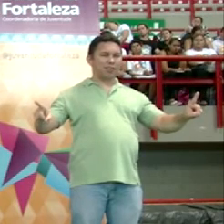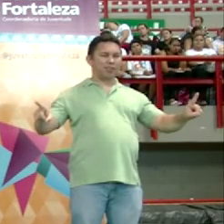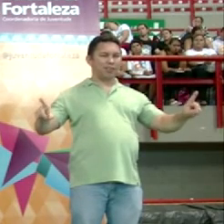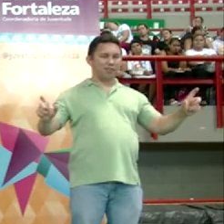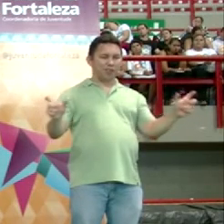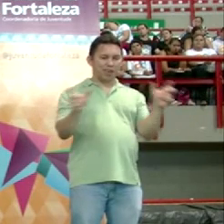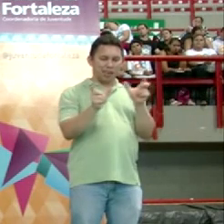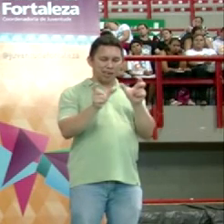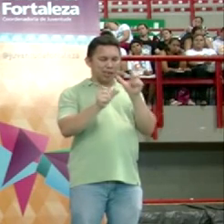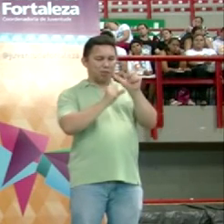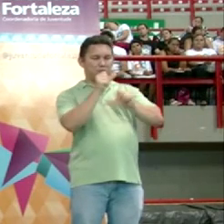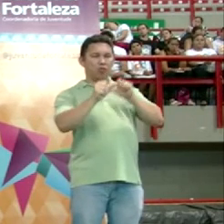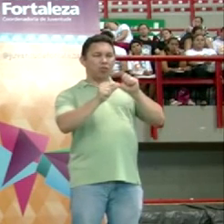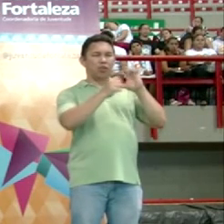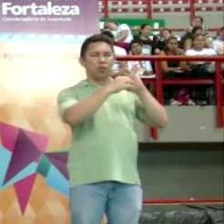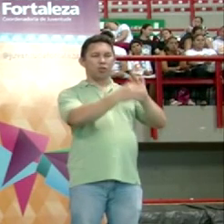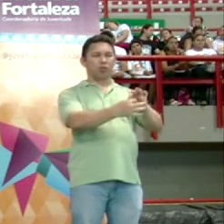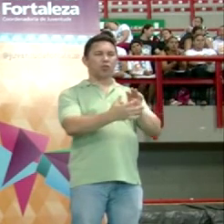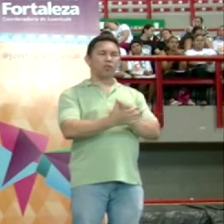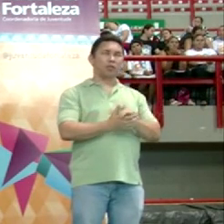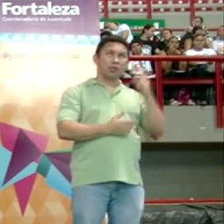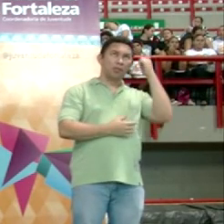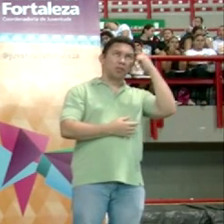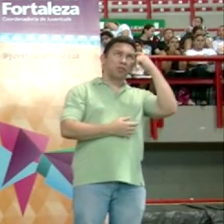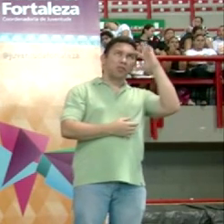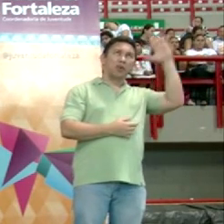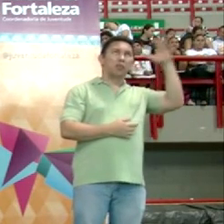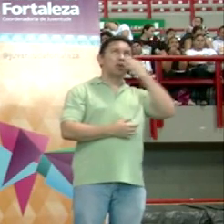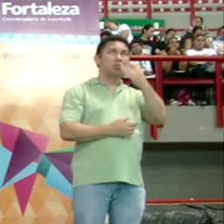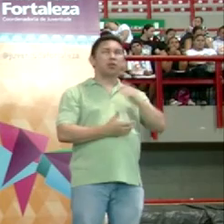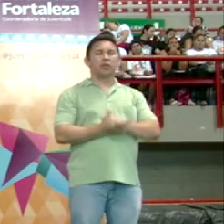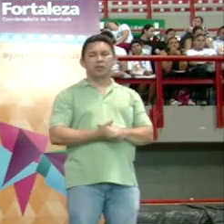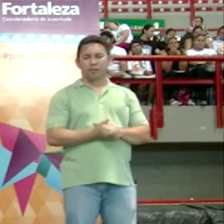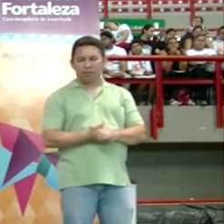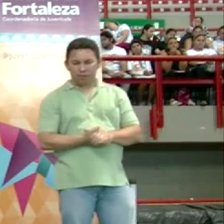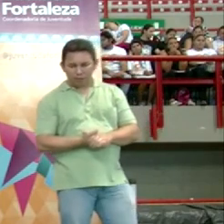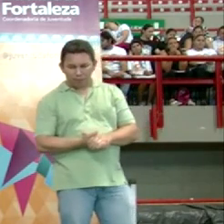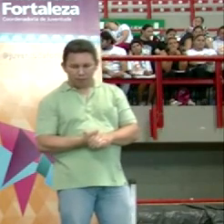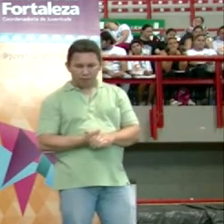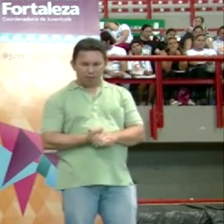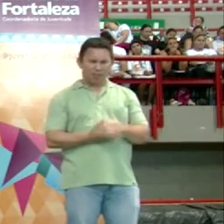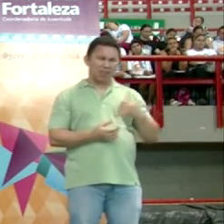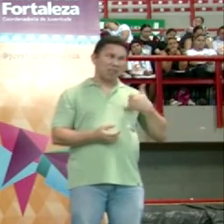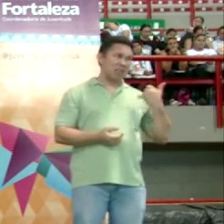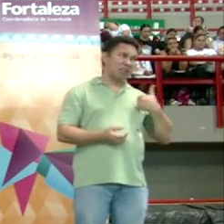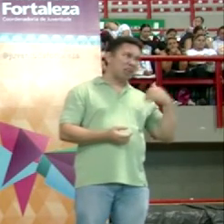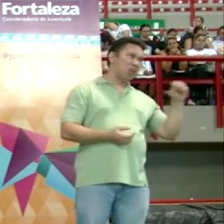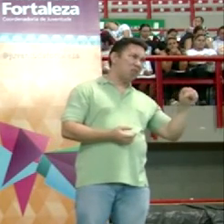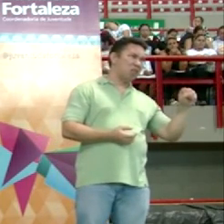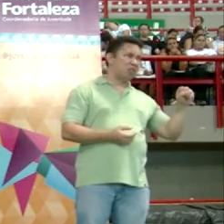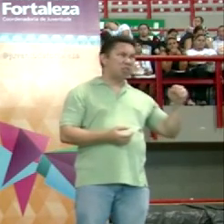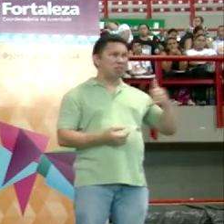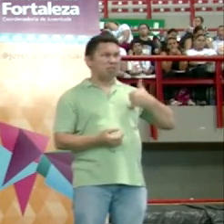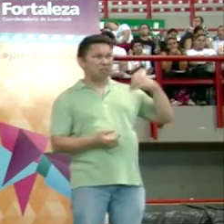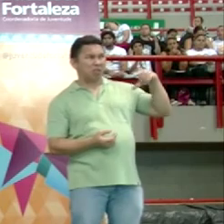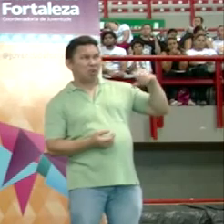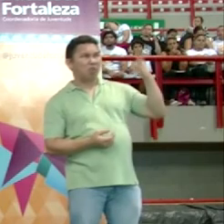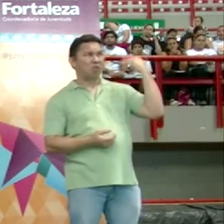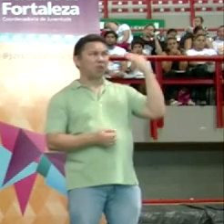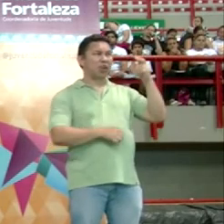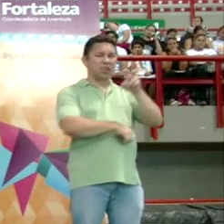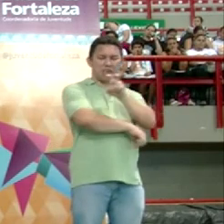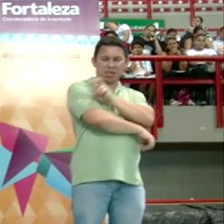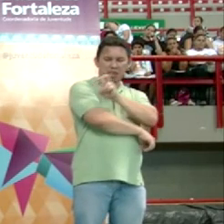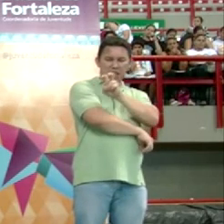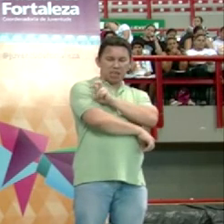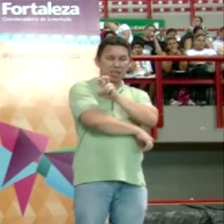mente da gente é brilhante. Quando eu tinha uns, sei lá, quando é que eu aprendi isso? Eu tinha uns 8 anos, 9 anos, quinta série, né?